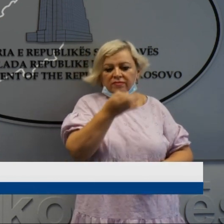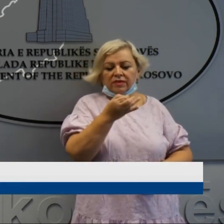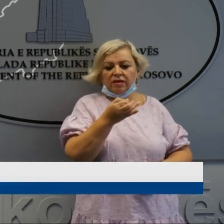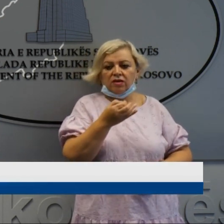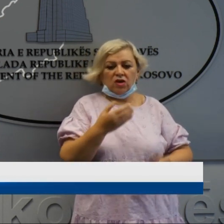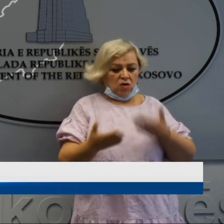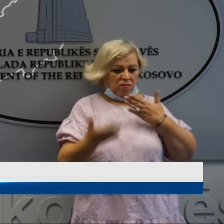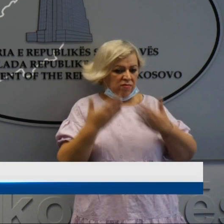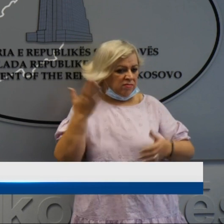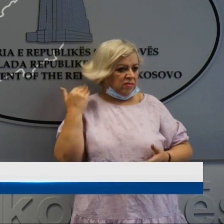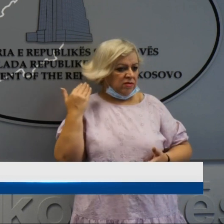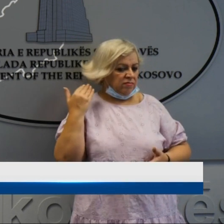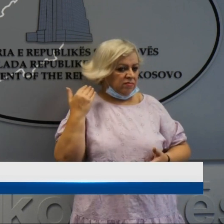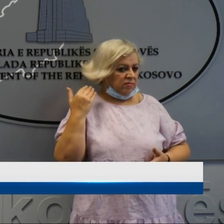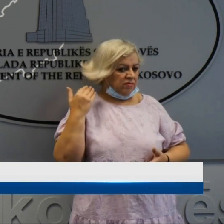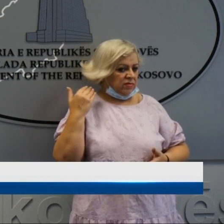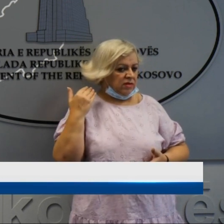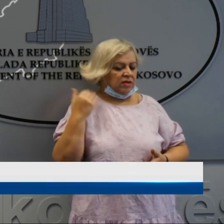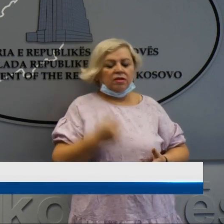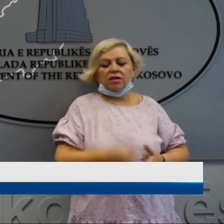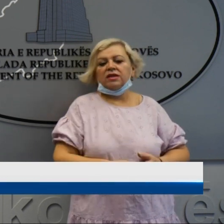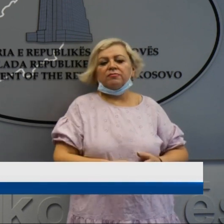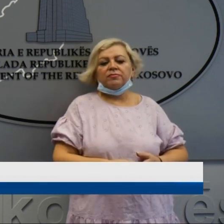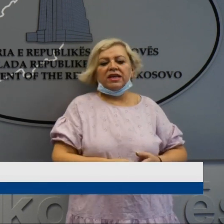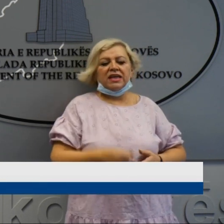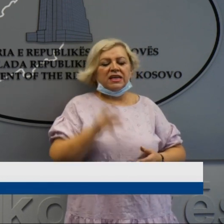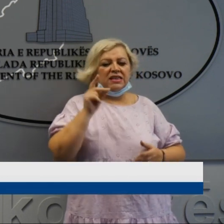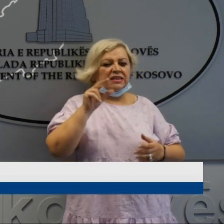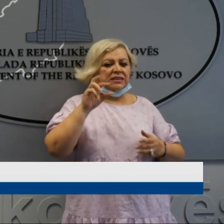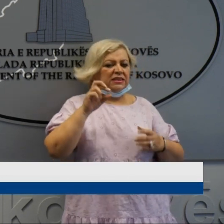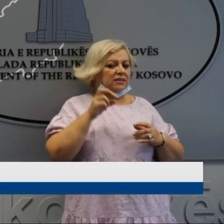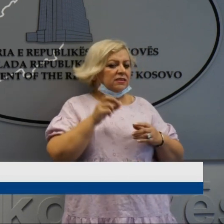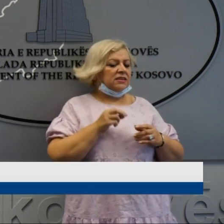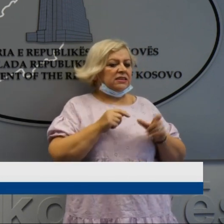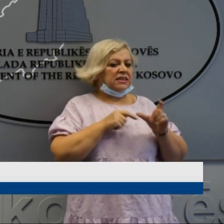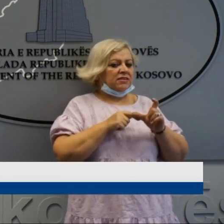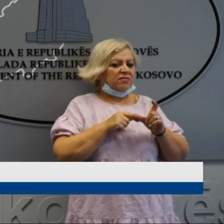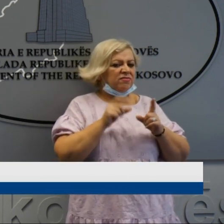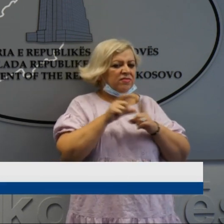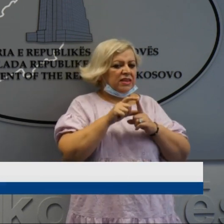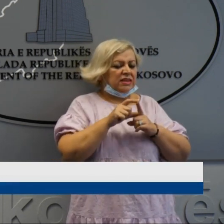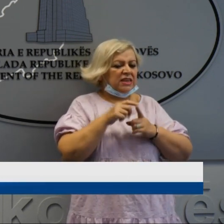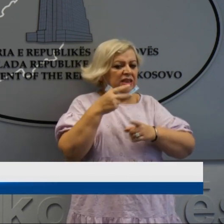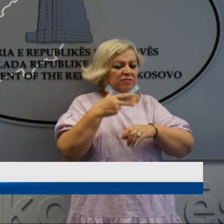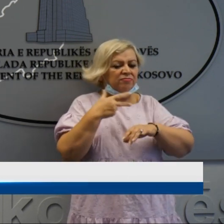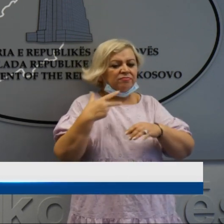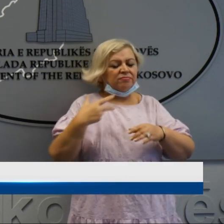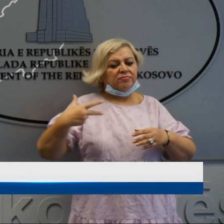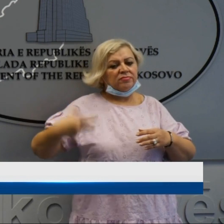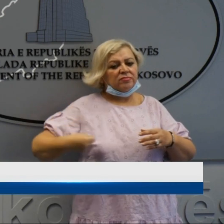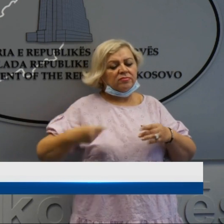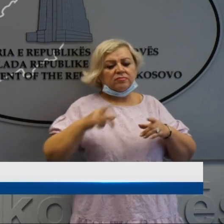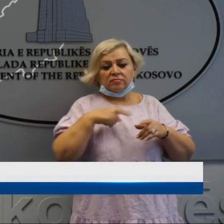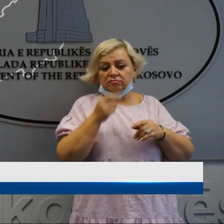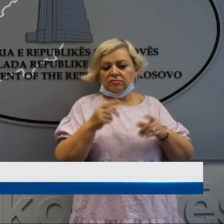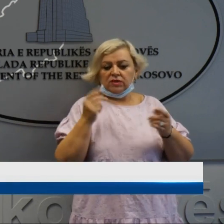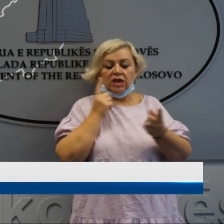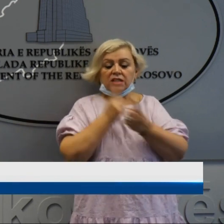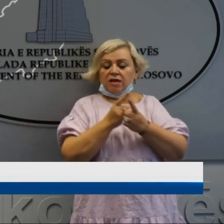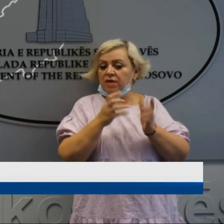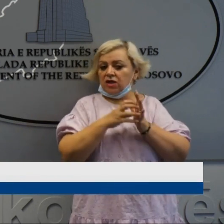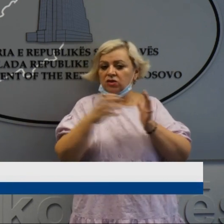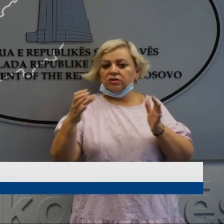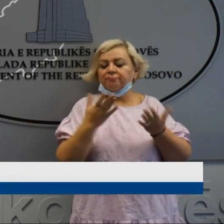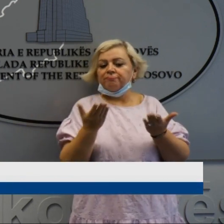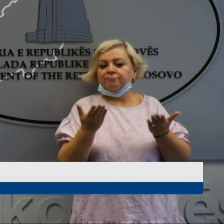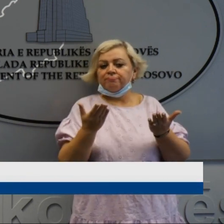në konferencën e kaluar, sa i përket remdesivirit, ne dje kemi pasur për shumë arsye një takim të gjatë me UNOPS-in.